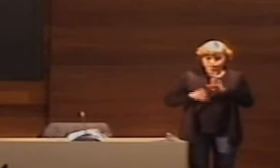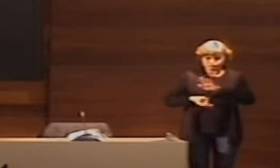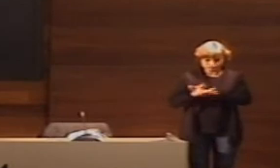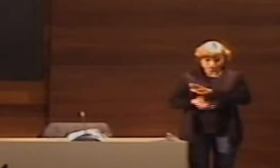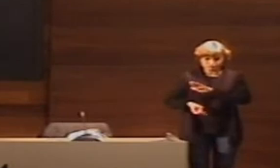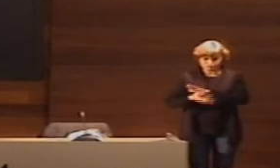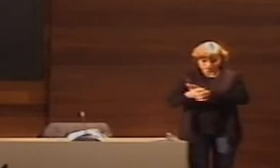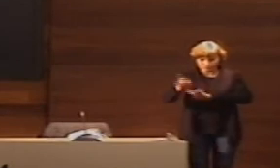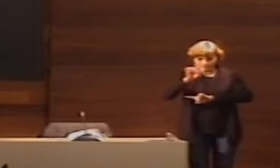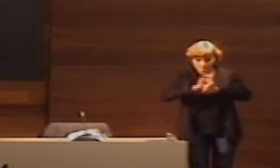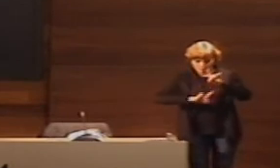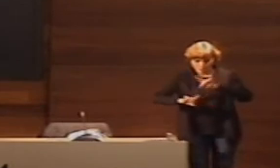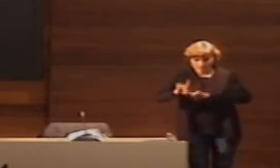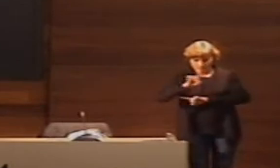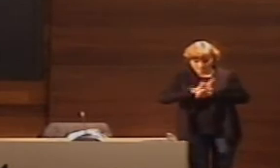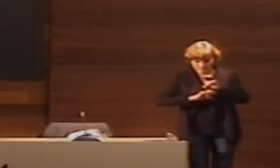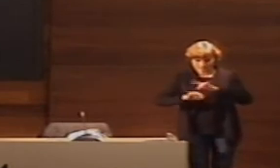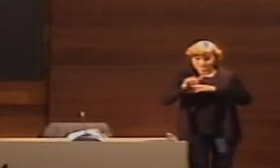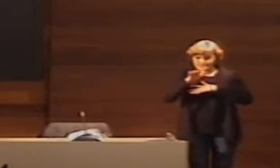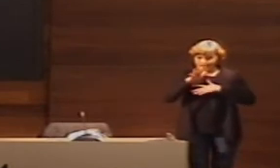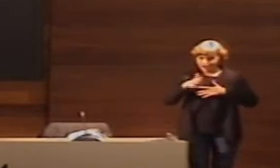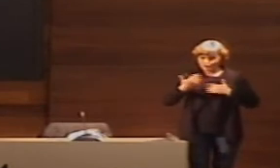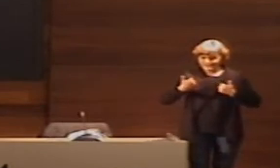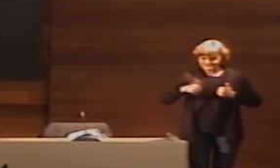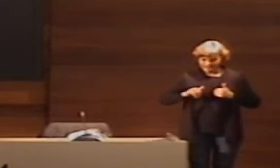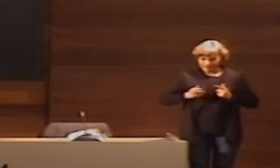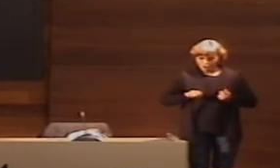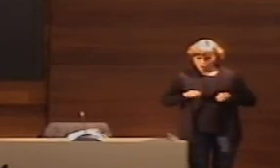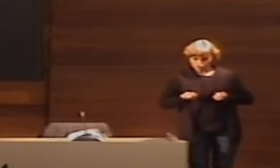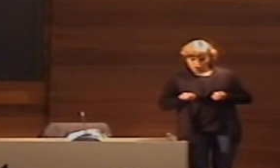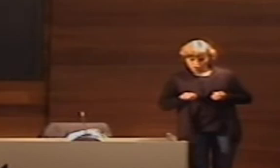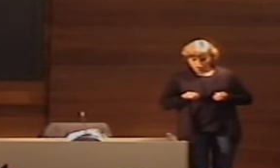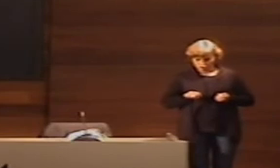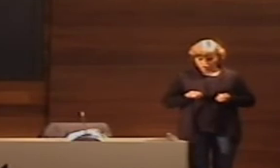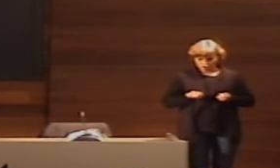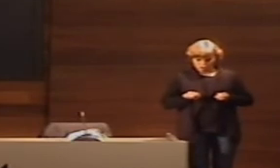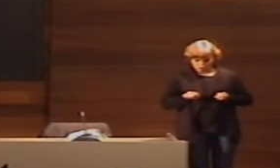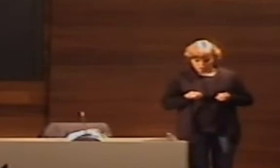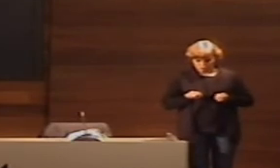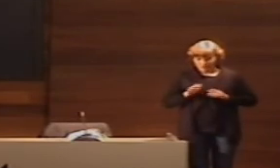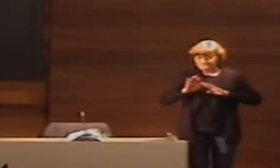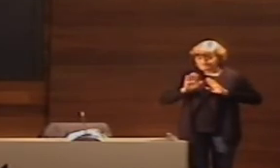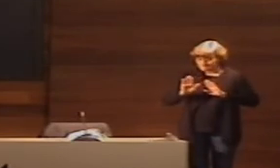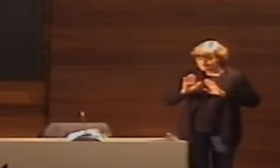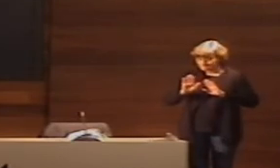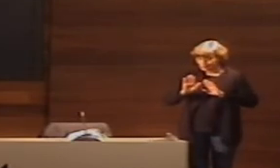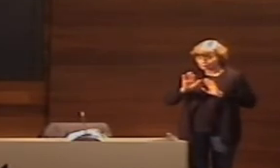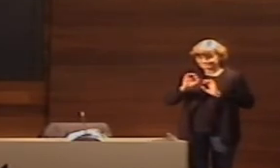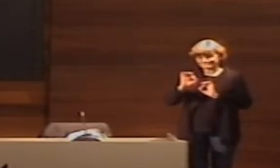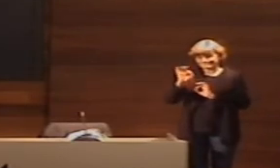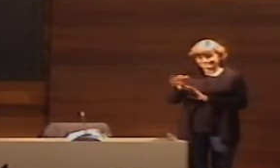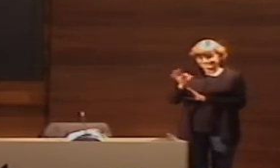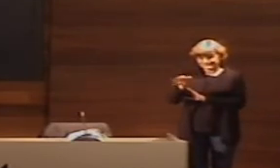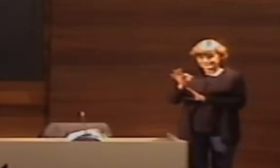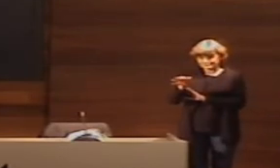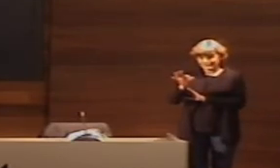Ahora ya, obviamente, todo está mucho más probado y las plantas funcionan mejor, ¿no? Pero sí que es cierto que los niveles de rechazo son